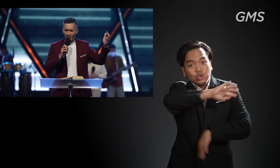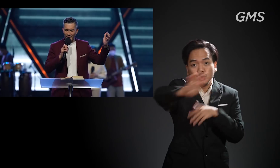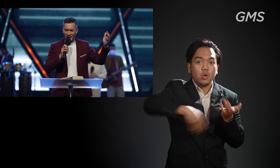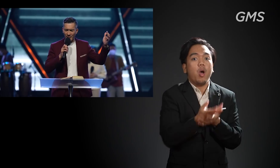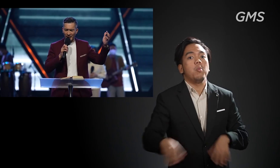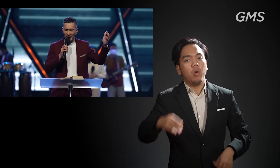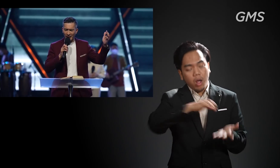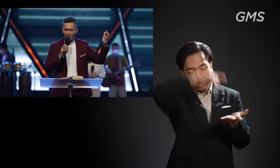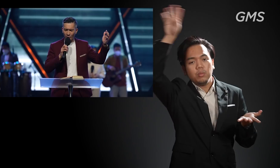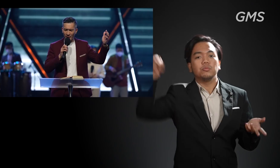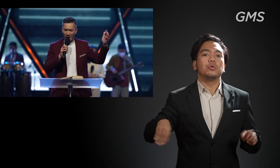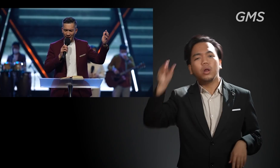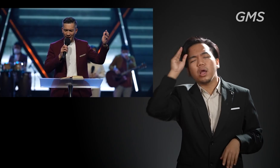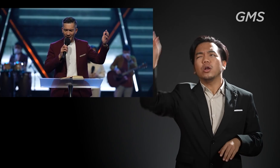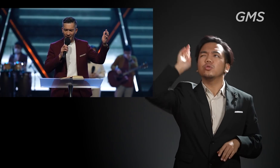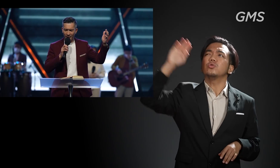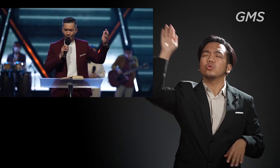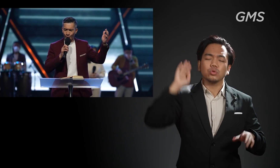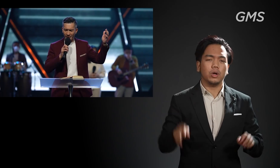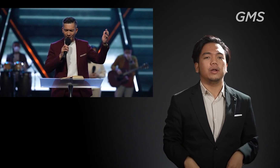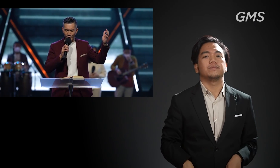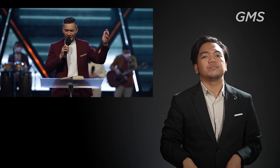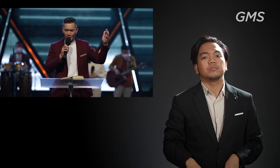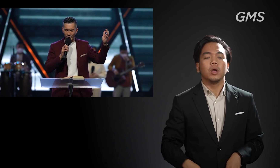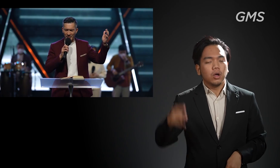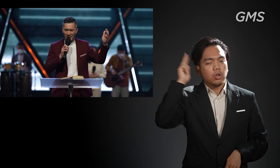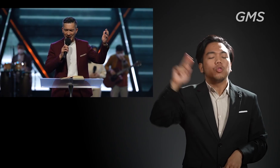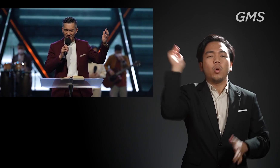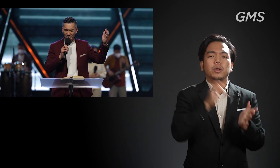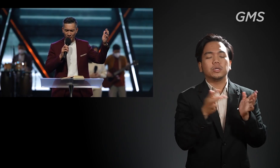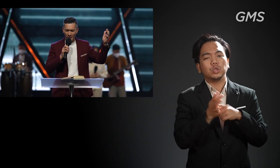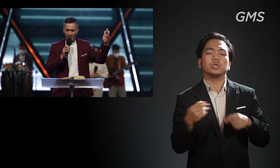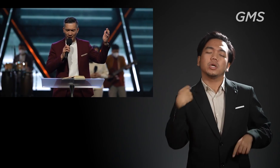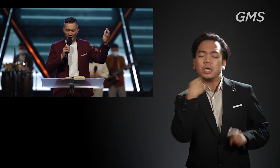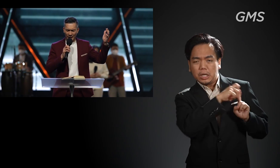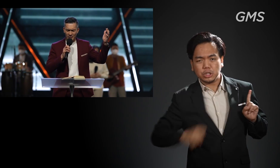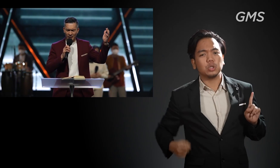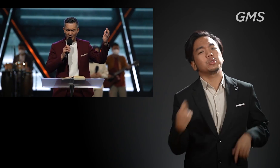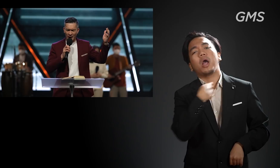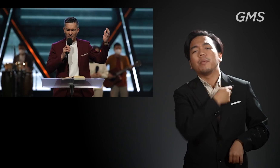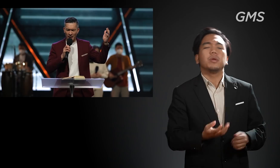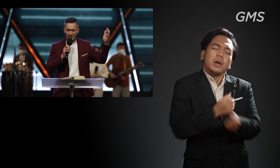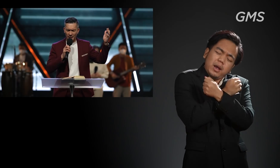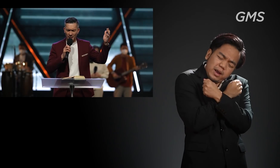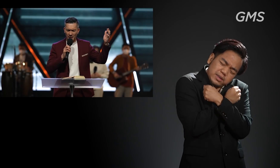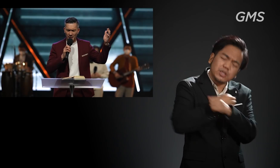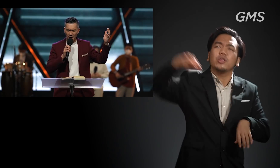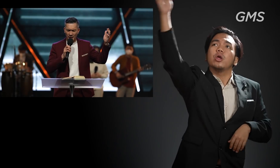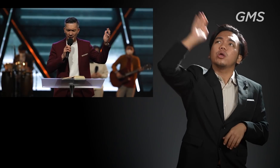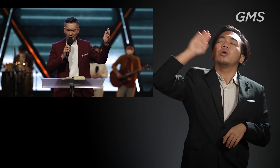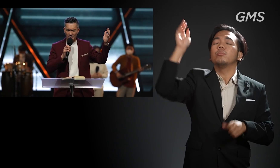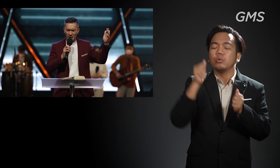dan hormat hanya bagi anak domba Allah. Tuhan Yesus Kristus, kami mengasihi-Mu dengan segenap hati